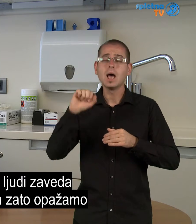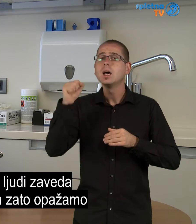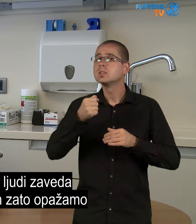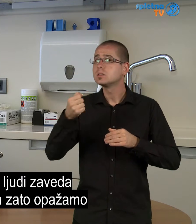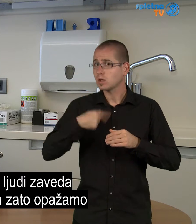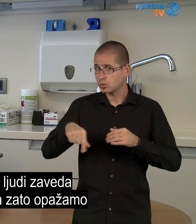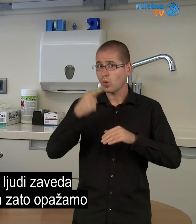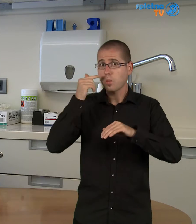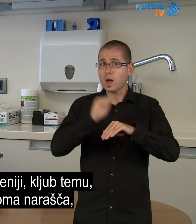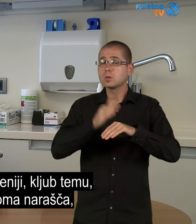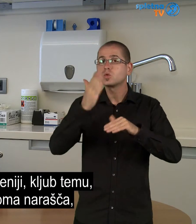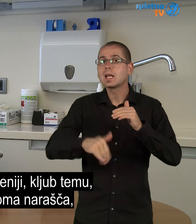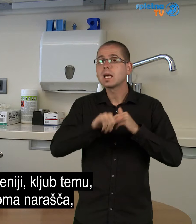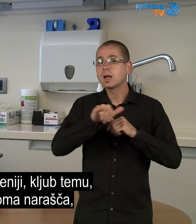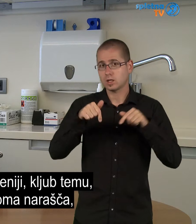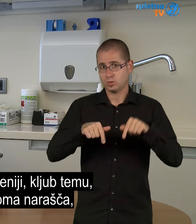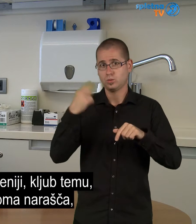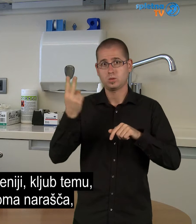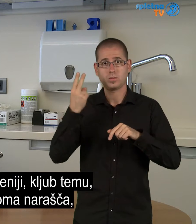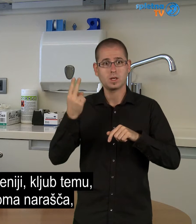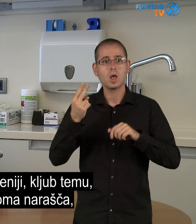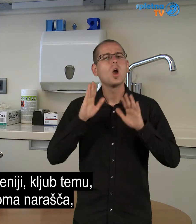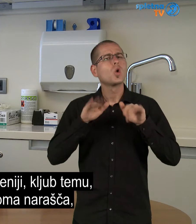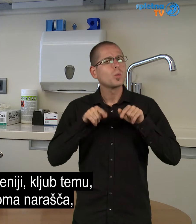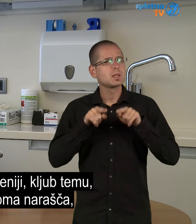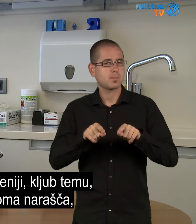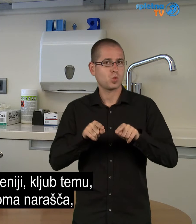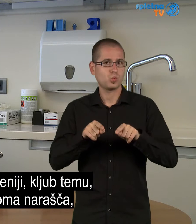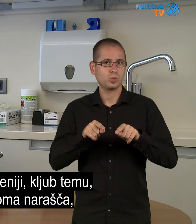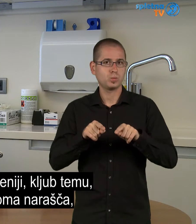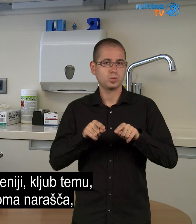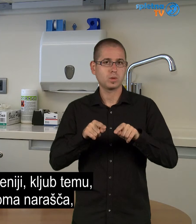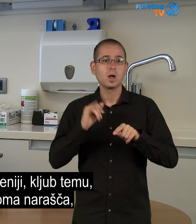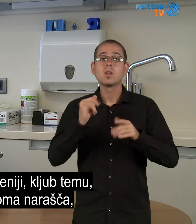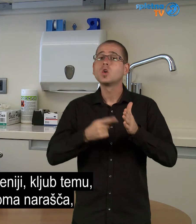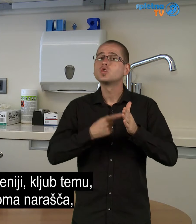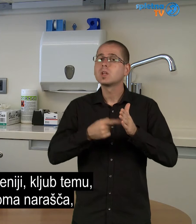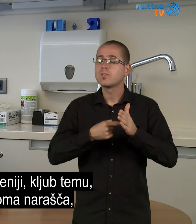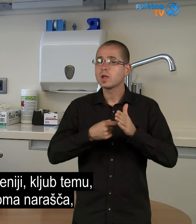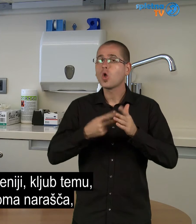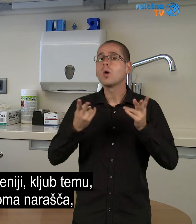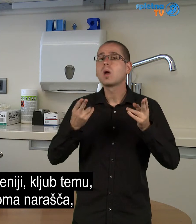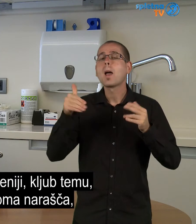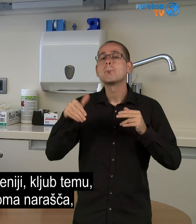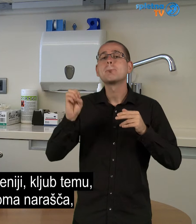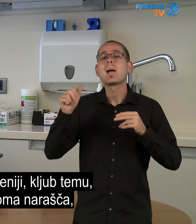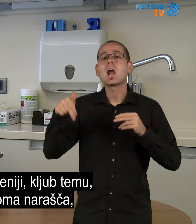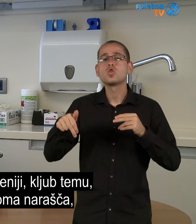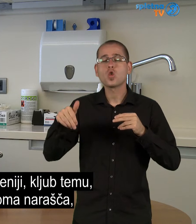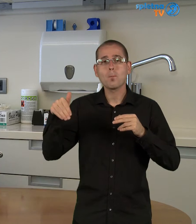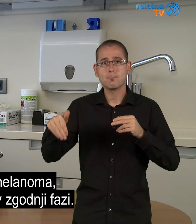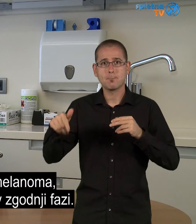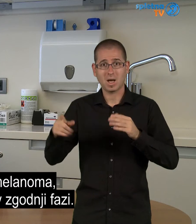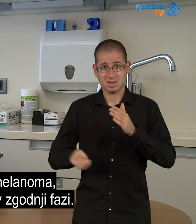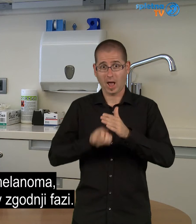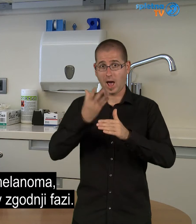zato opažamo v zadnjih letih v Sloveniji, kljub temu, da število melanoma narašča,